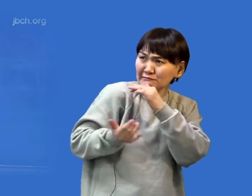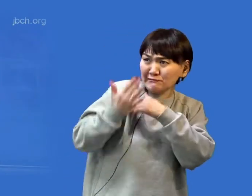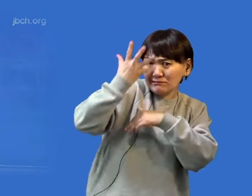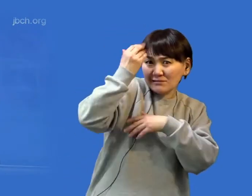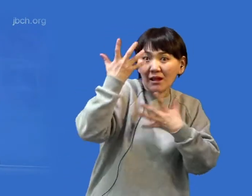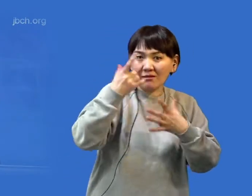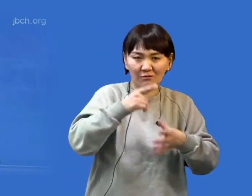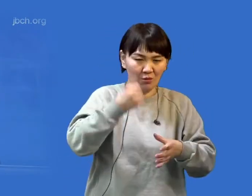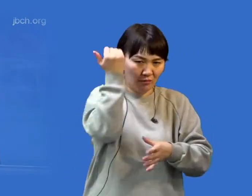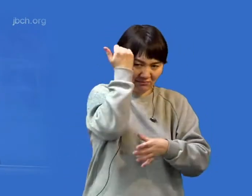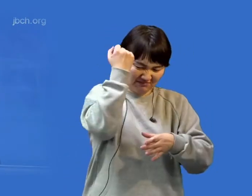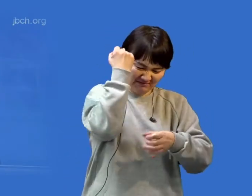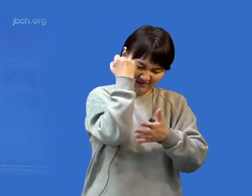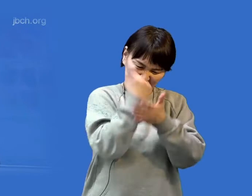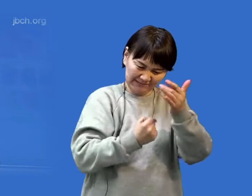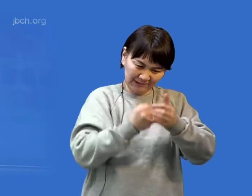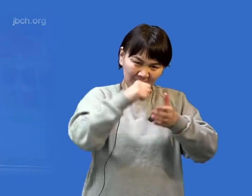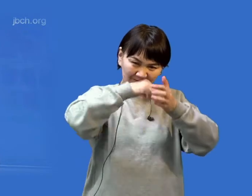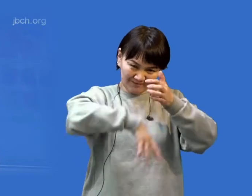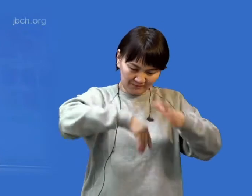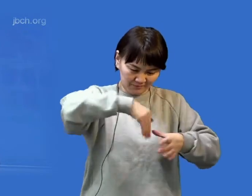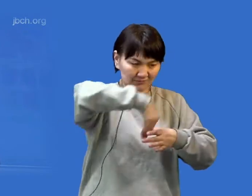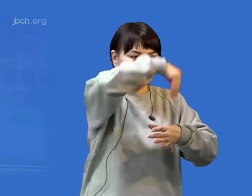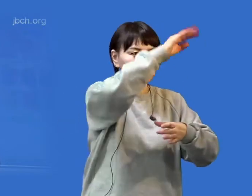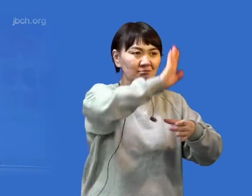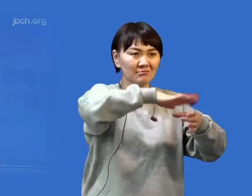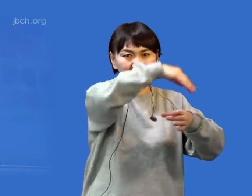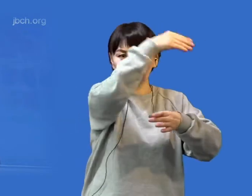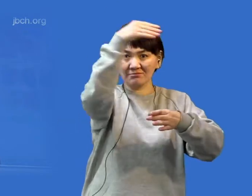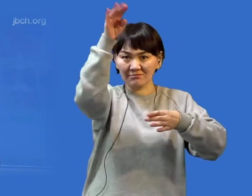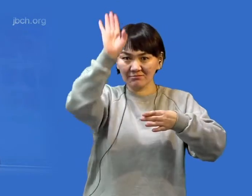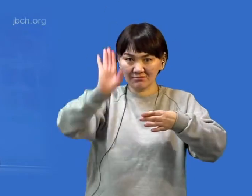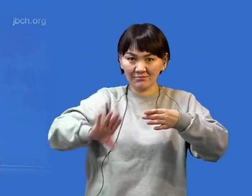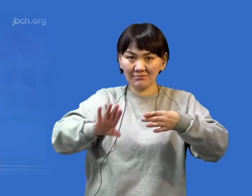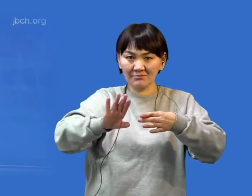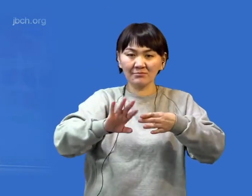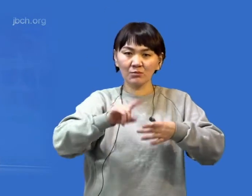юу вэ? Бурхан энэ ертөнцийн